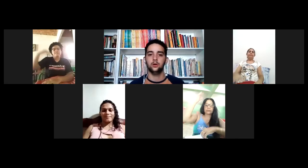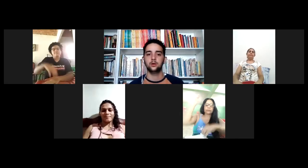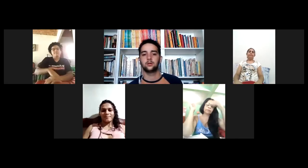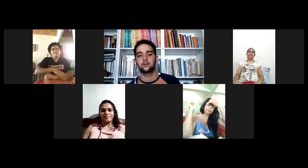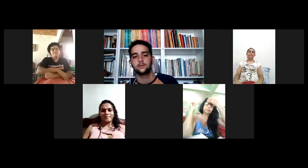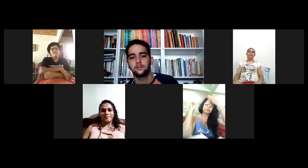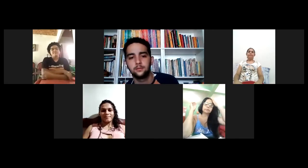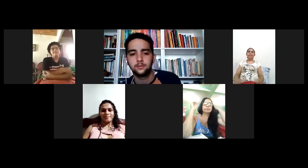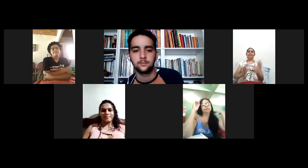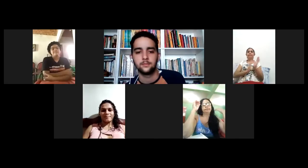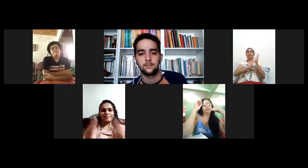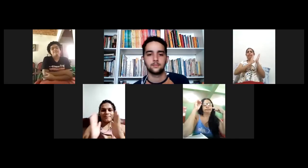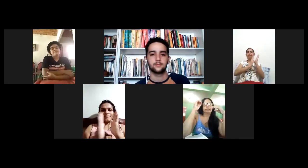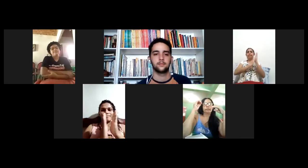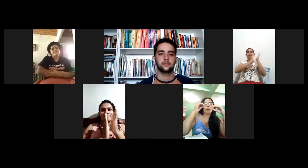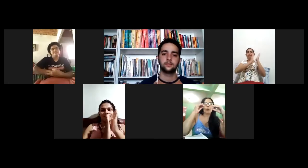louvor,